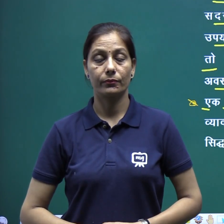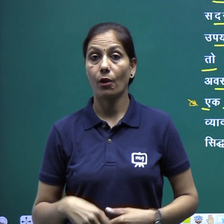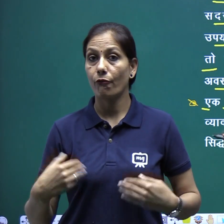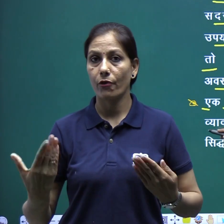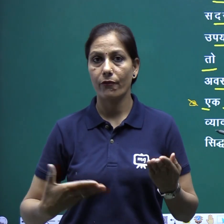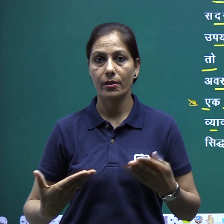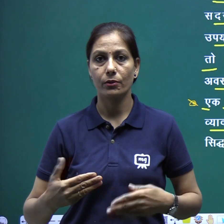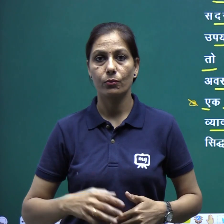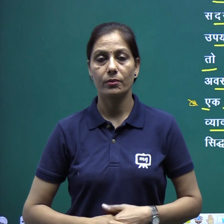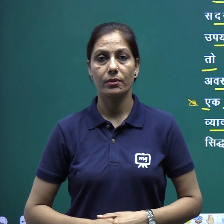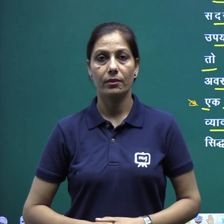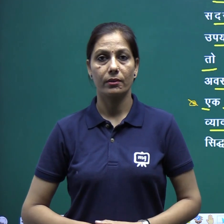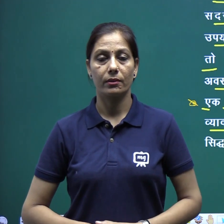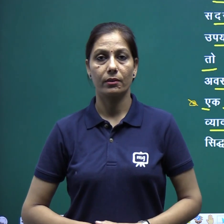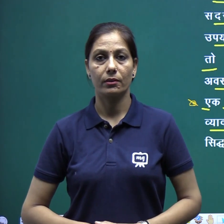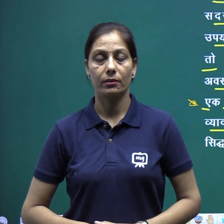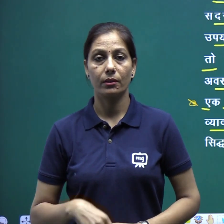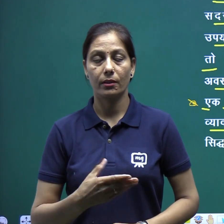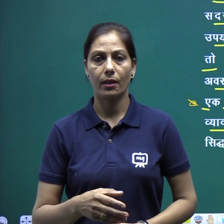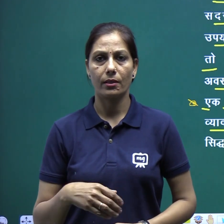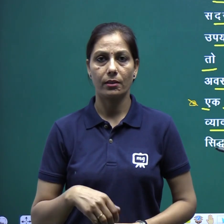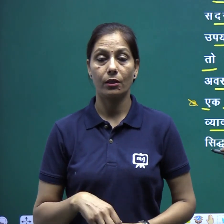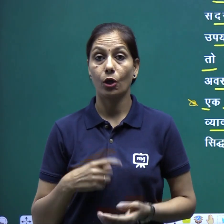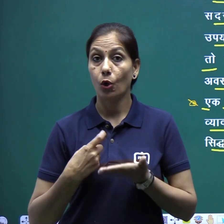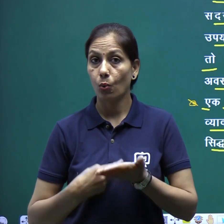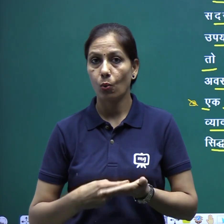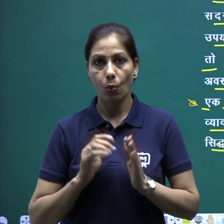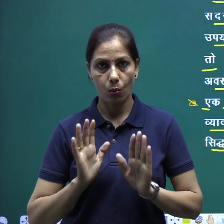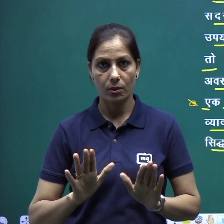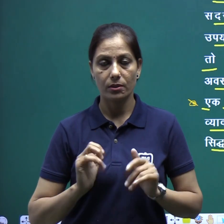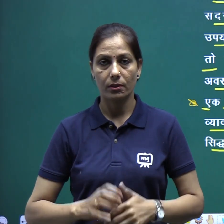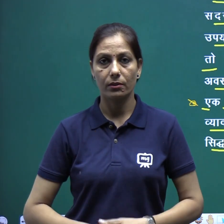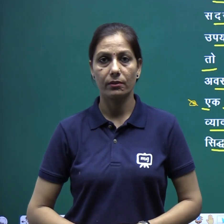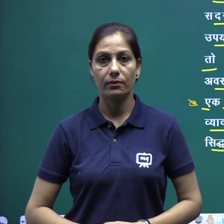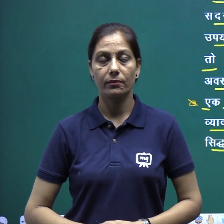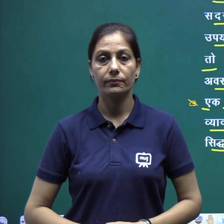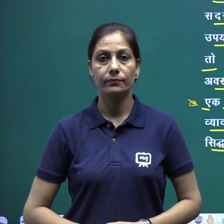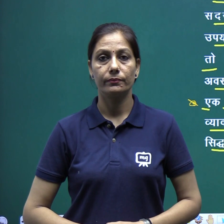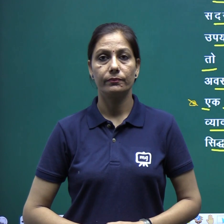व्यावहारिक रूप से यही सिद्धांत होना चाहिए कि